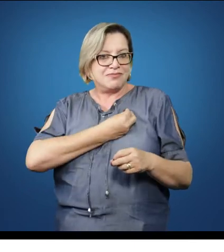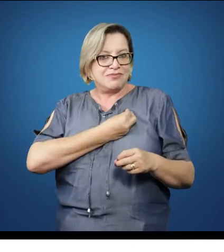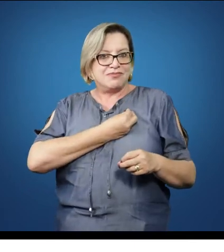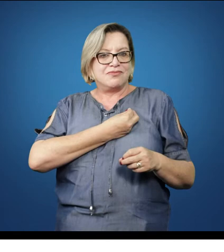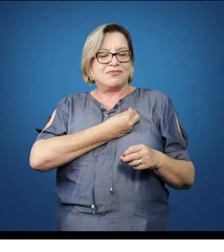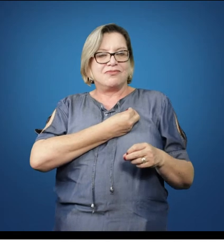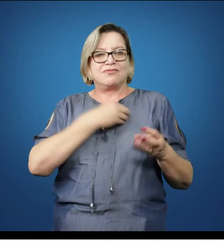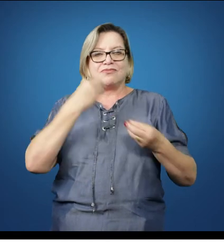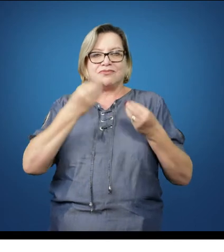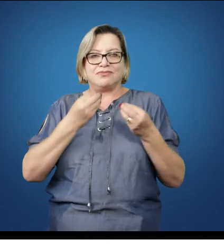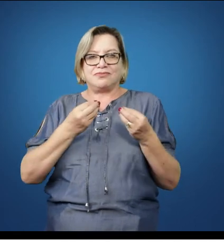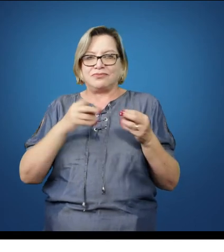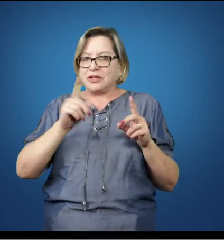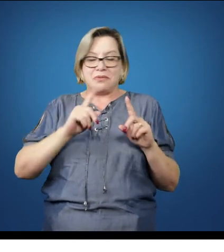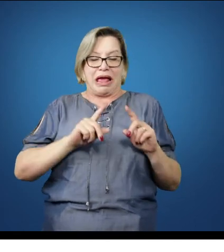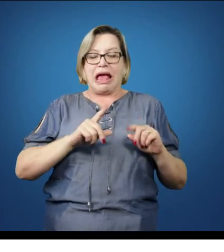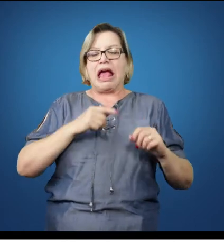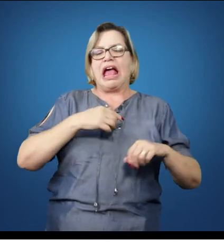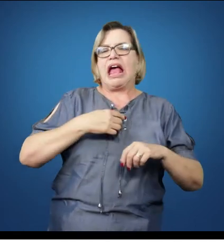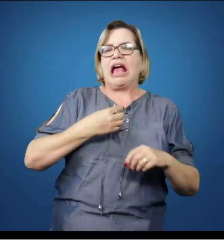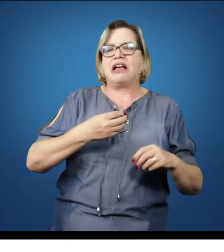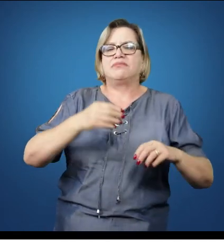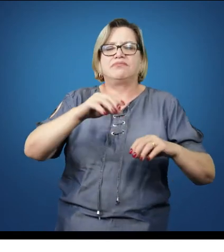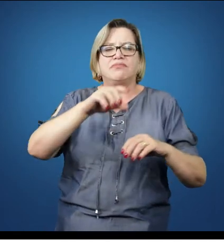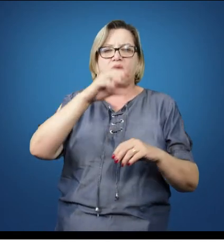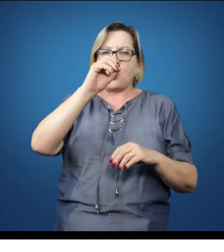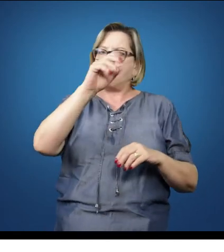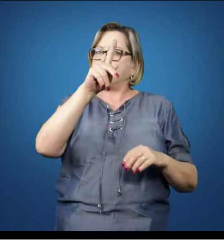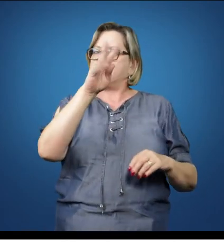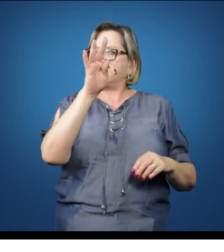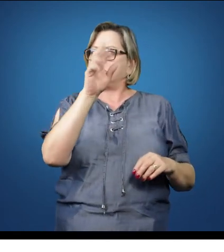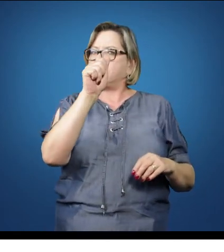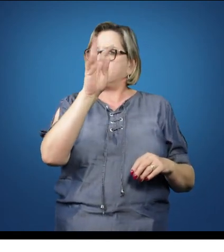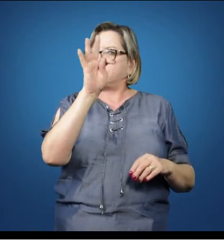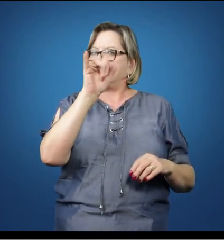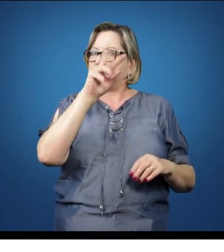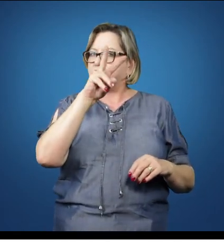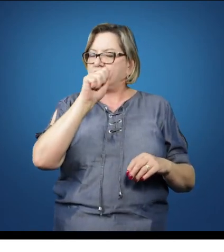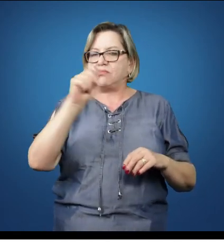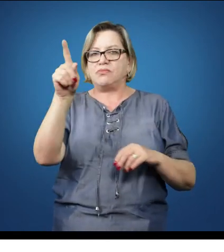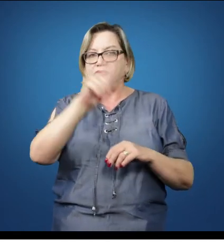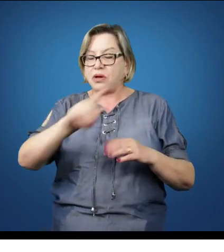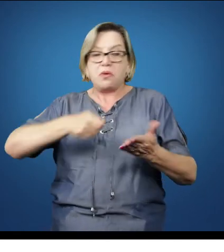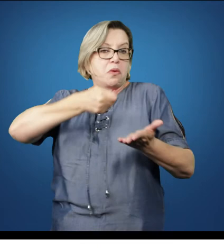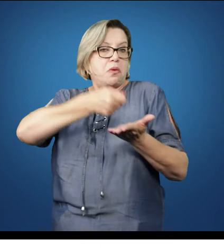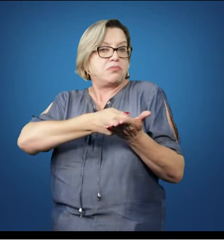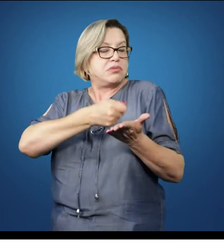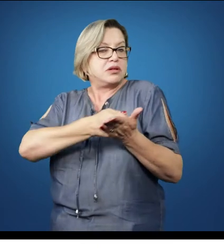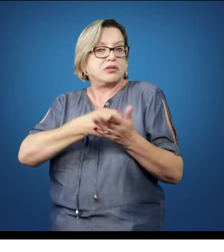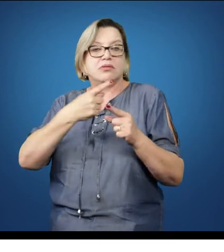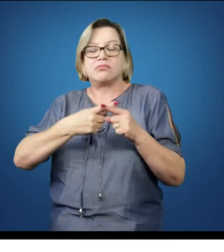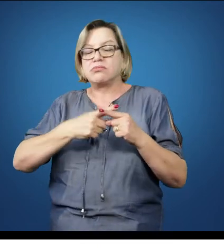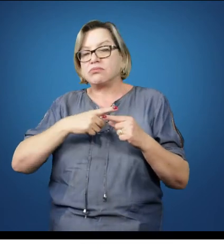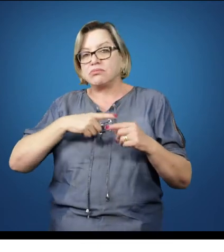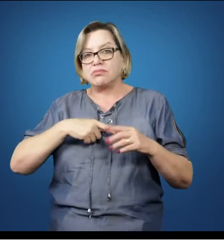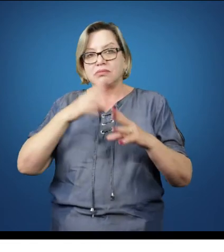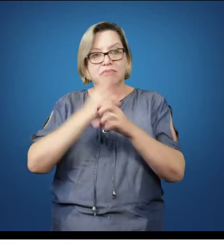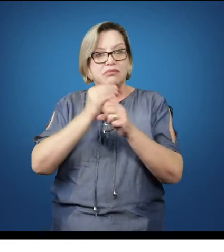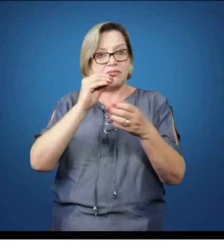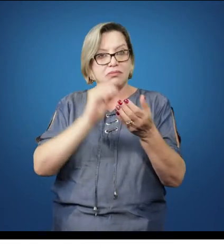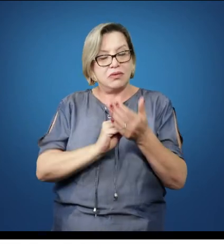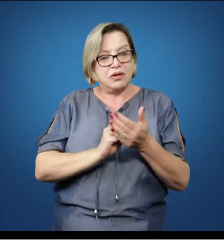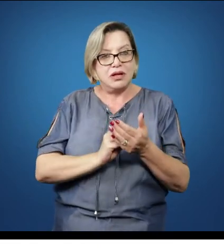aula presencial ela não é optativa ela deve ser de certa forma obrigatória onde vocês terão uma nota a